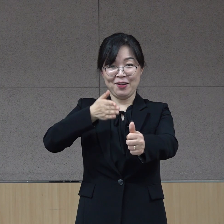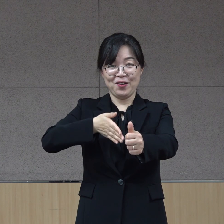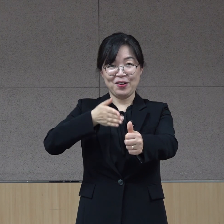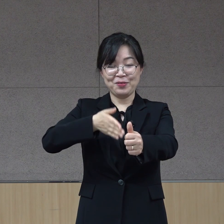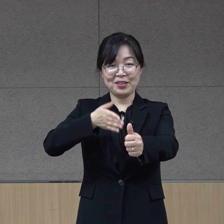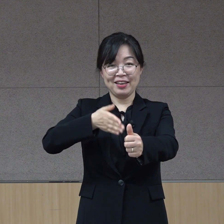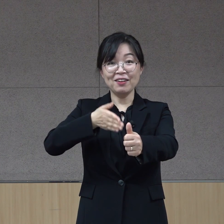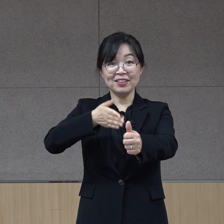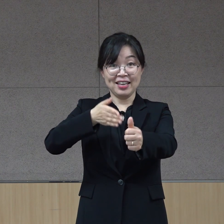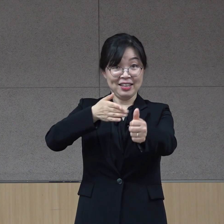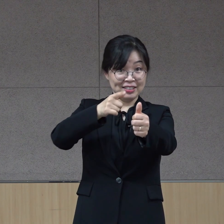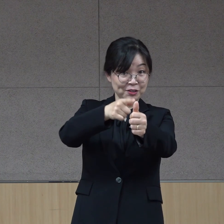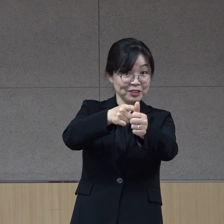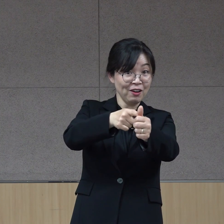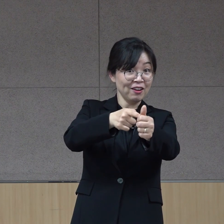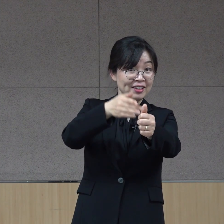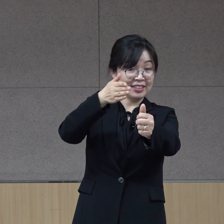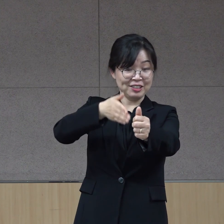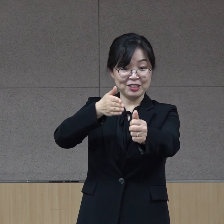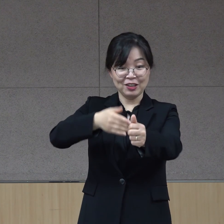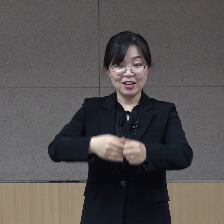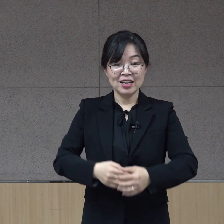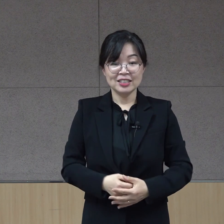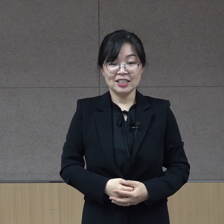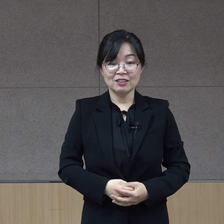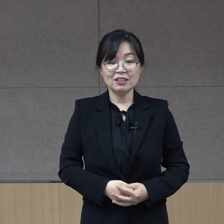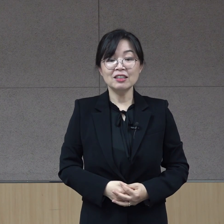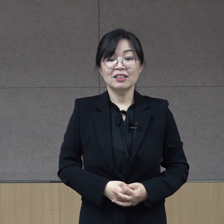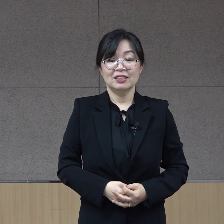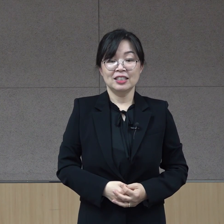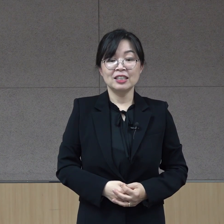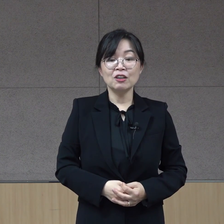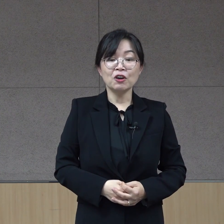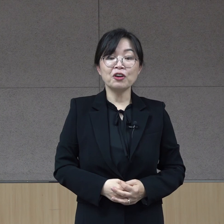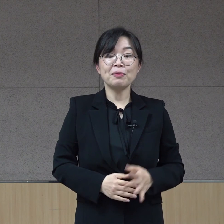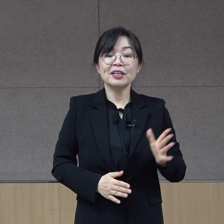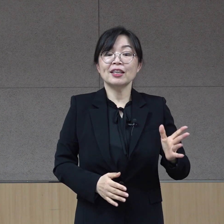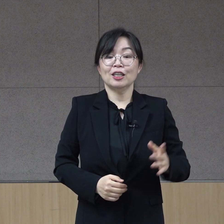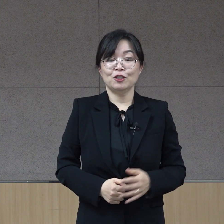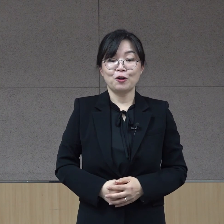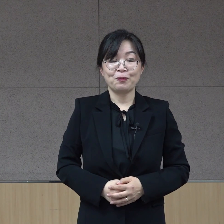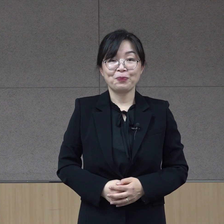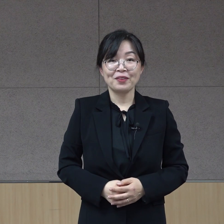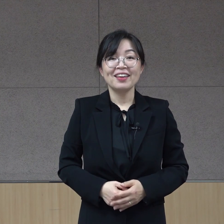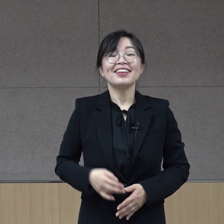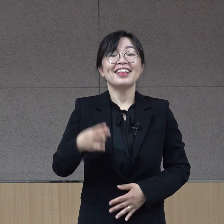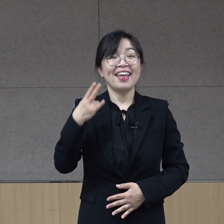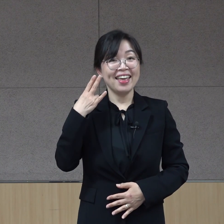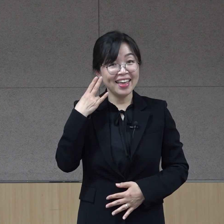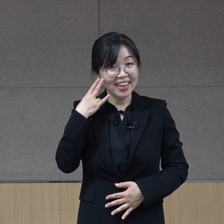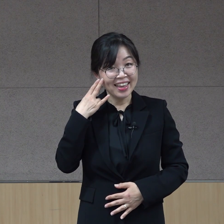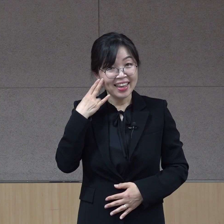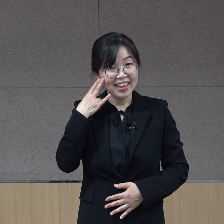조심하세요. 해볼게요. 네, 세워서. 그렇죠. 자, 이거를 이제 연결하면 이렇게 되겠죠. 네.